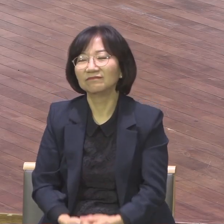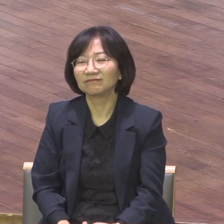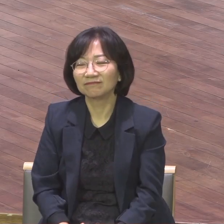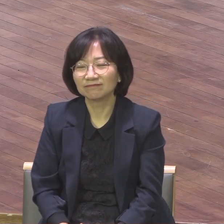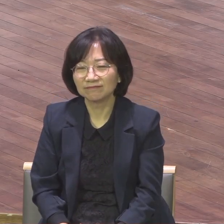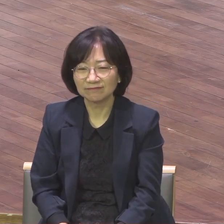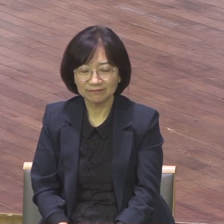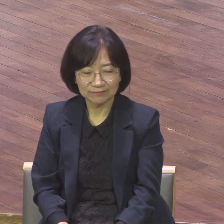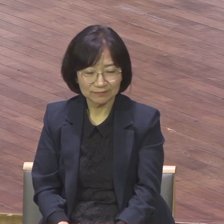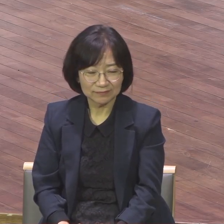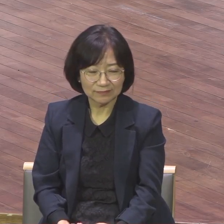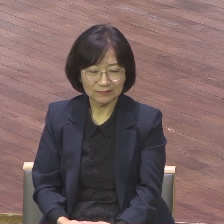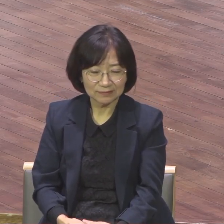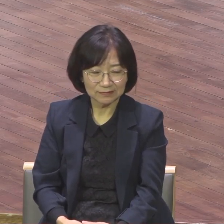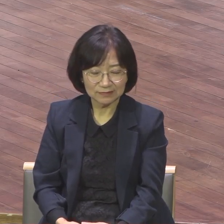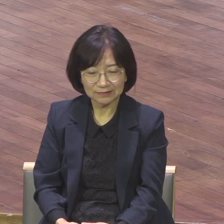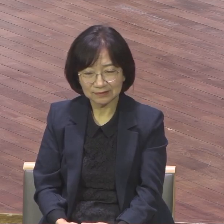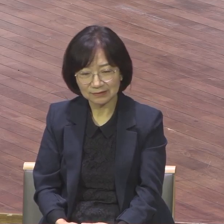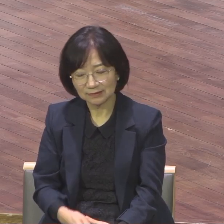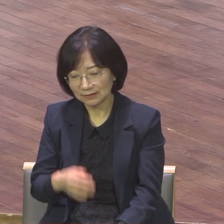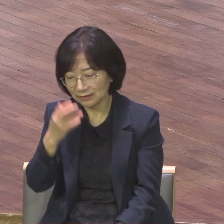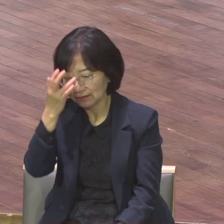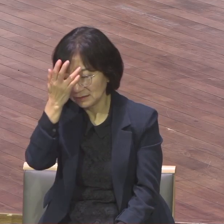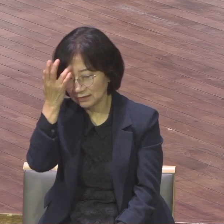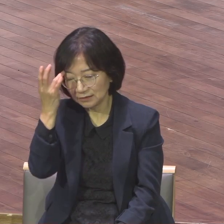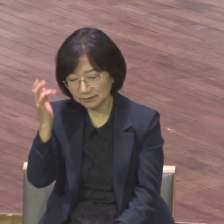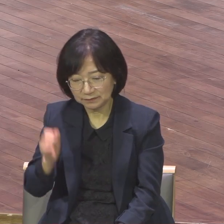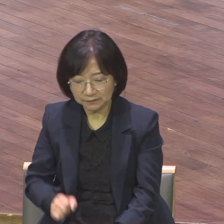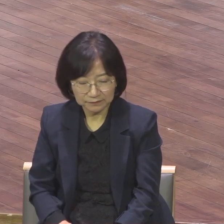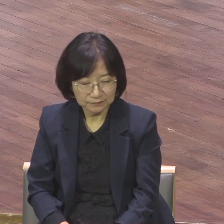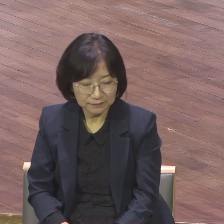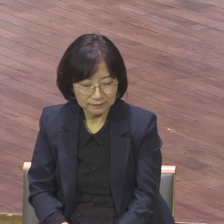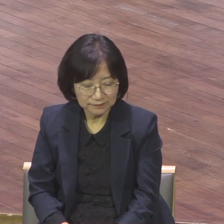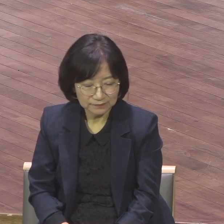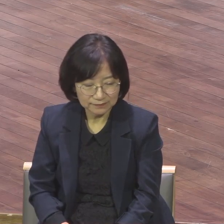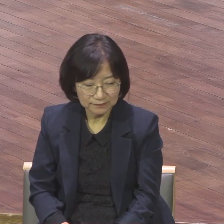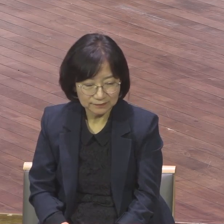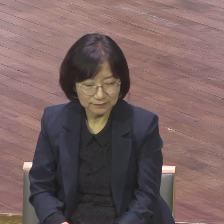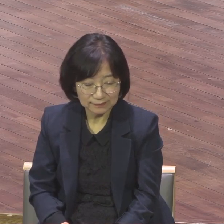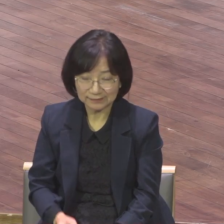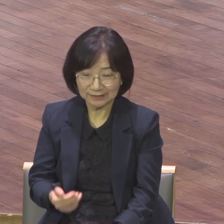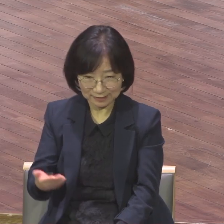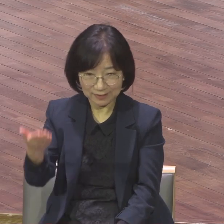그러나 하나님의 징계가 끝나면, 그 기간이 지나면